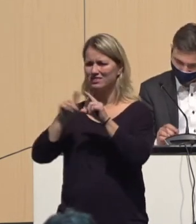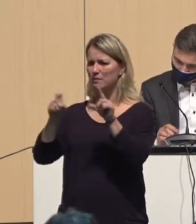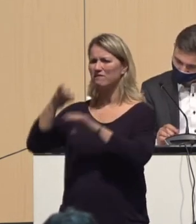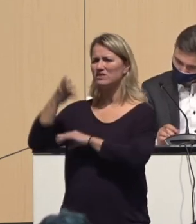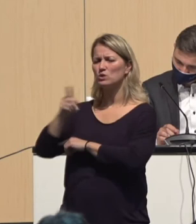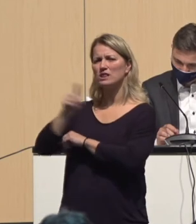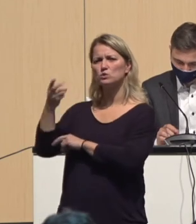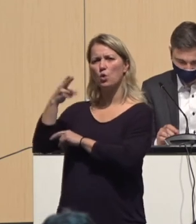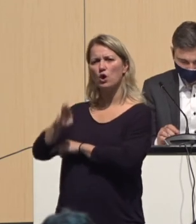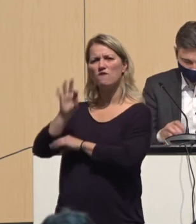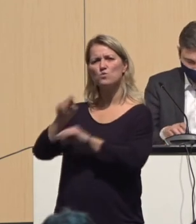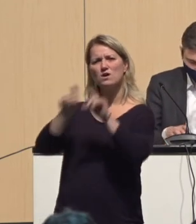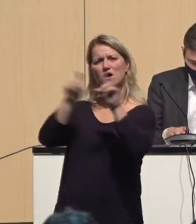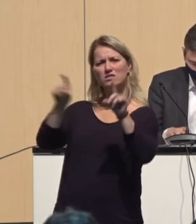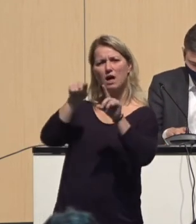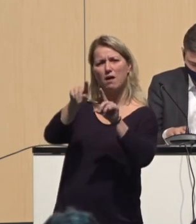unsere thematischen Märkte.